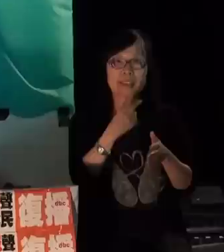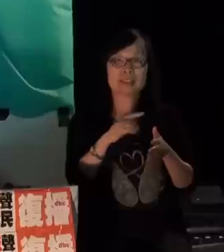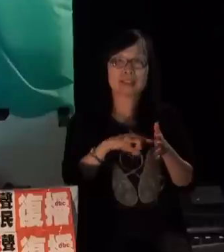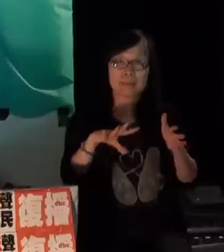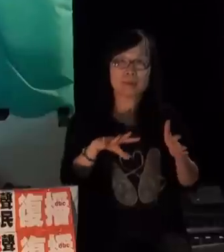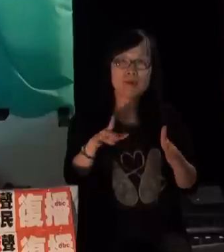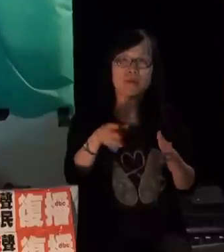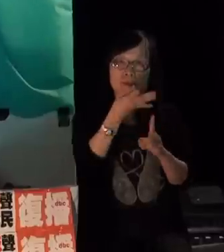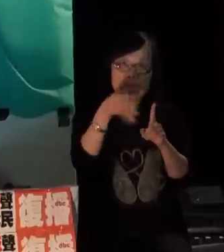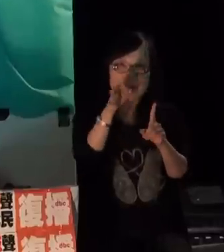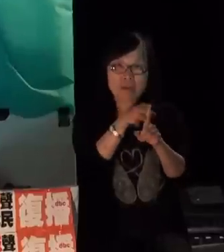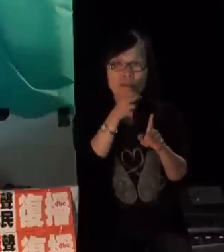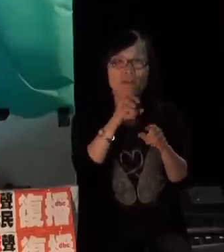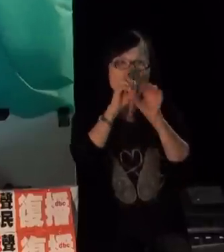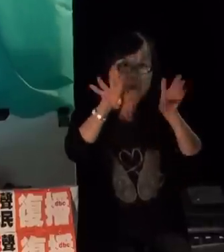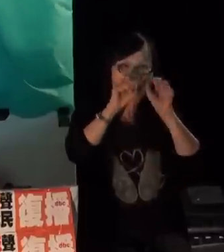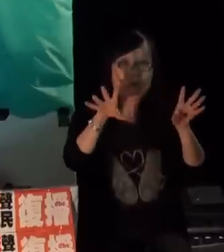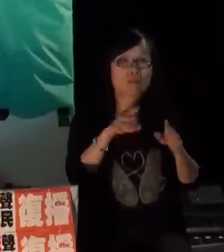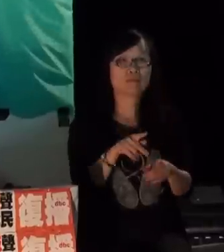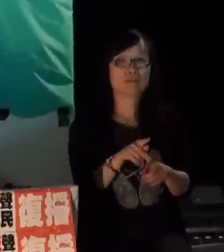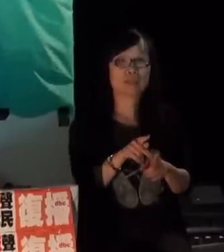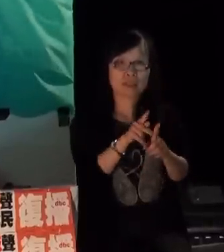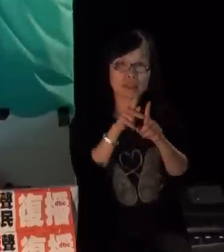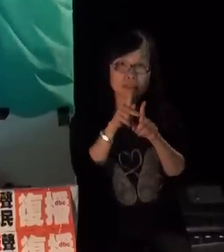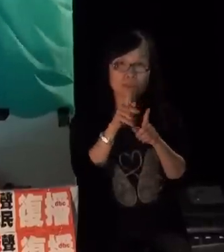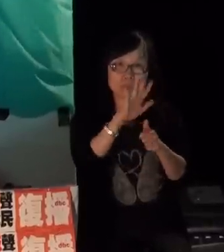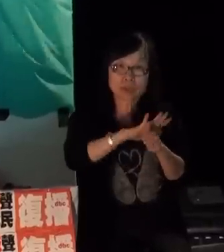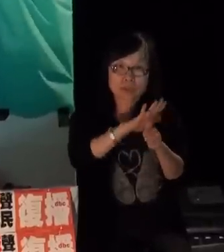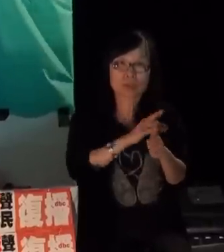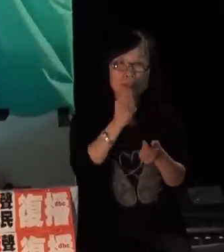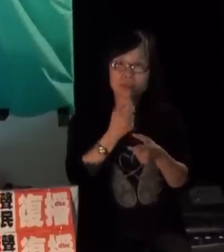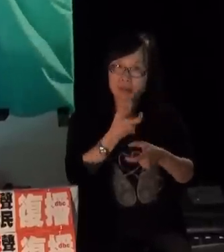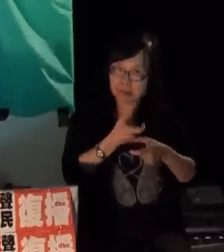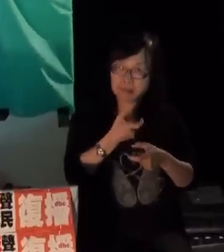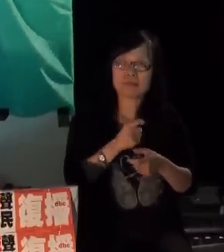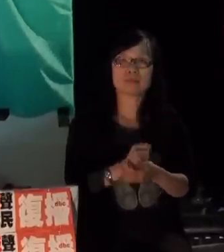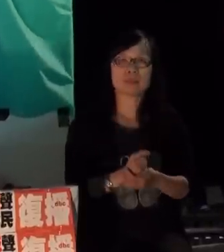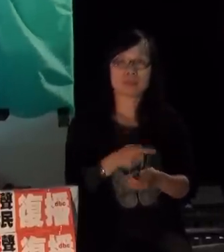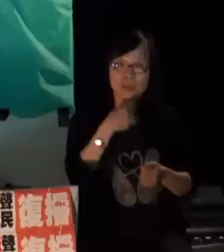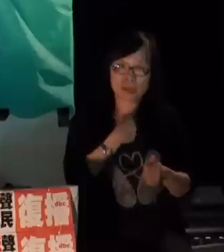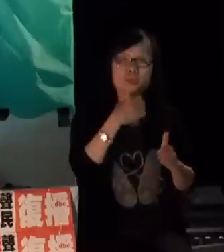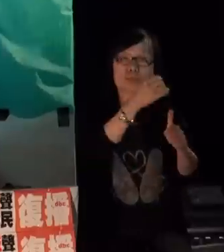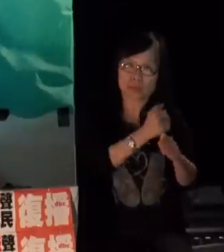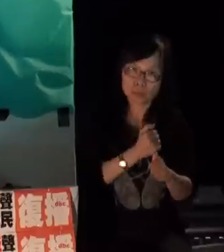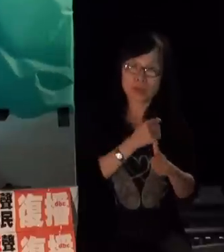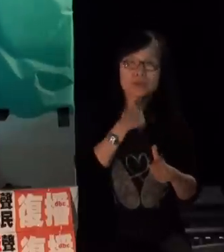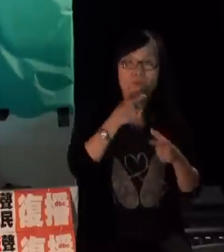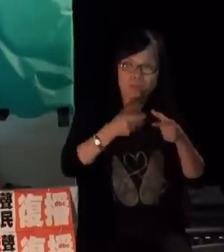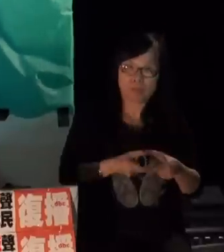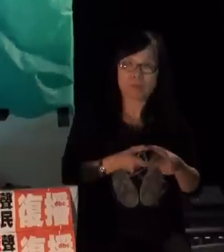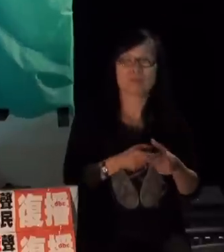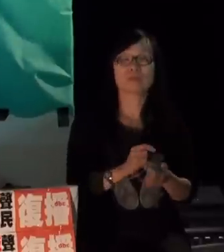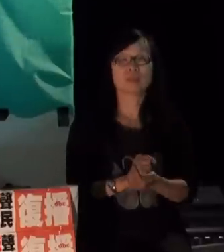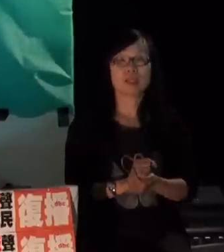源，非法去廣播是佔用珍貴資源，所以要拉，所以要攞牌。攞牌是什麼意思